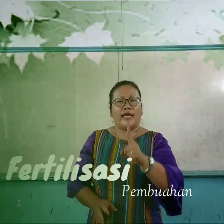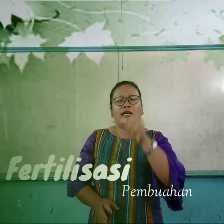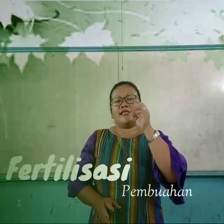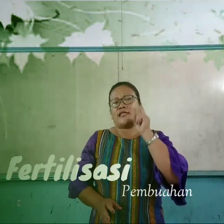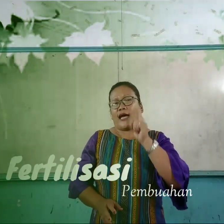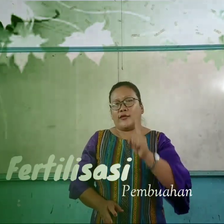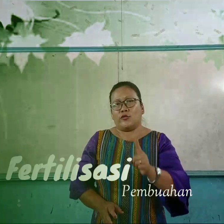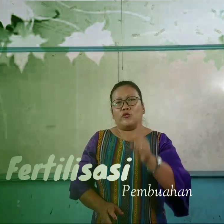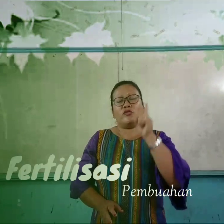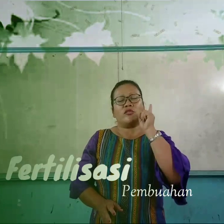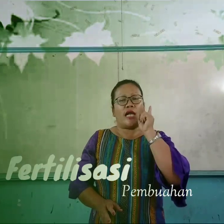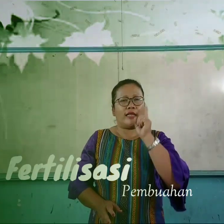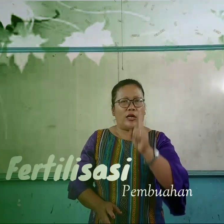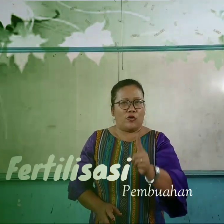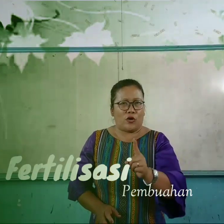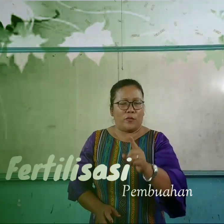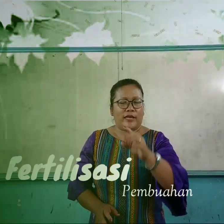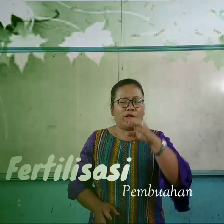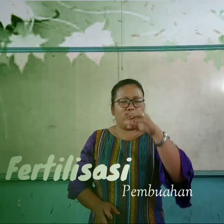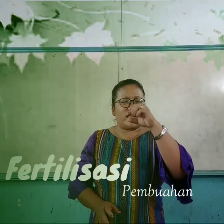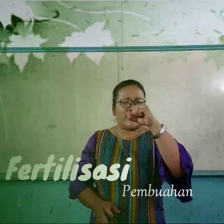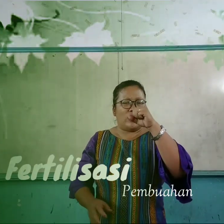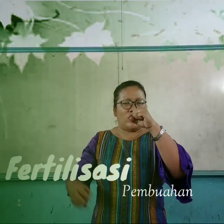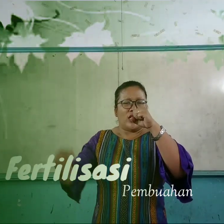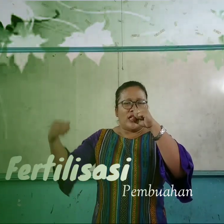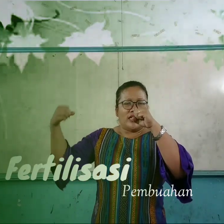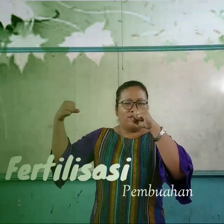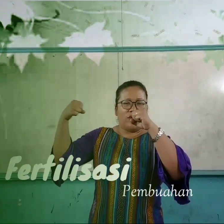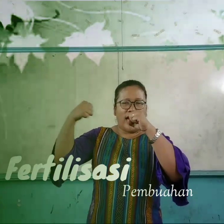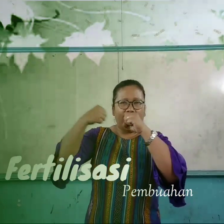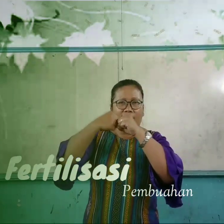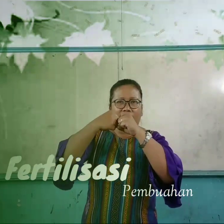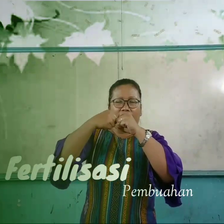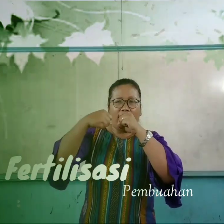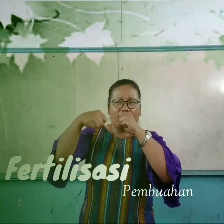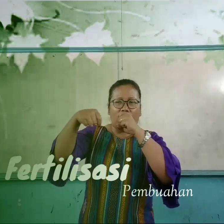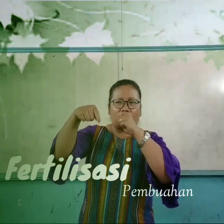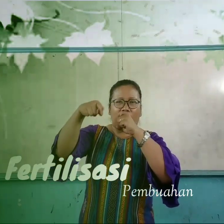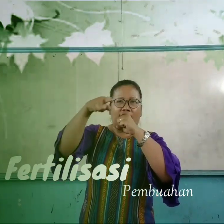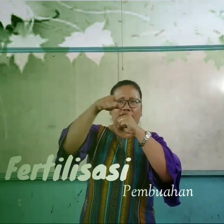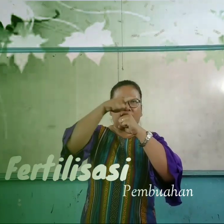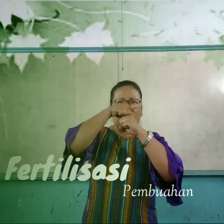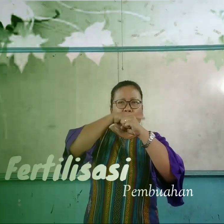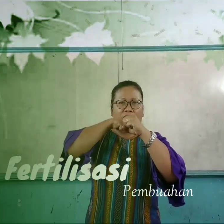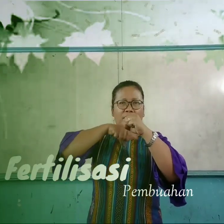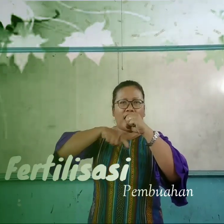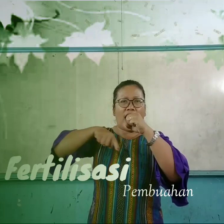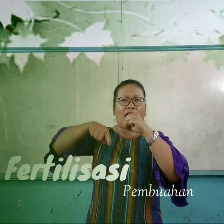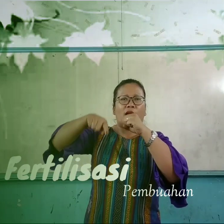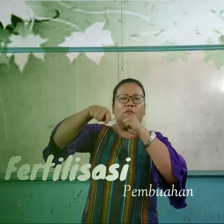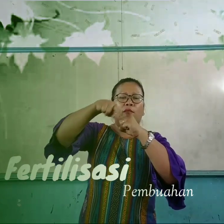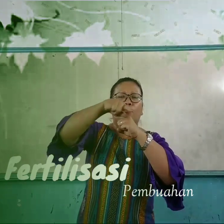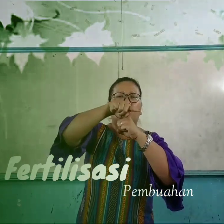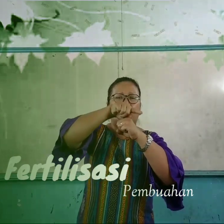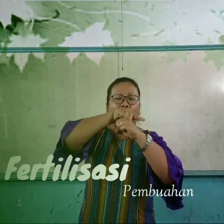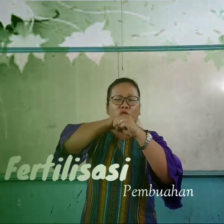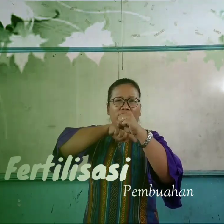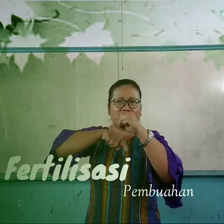membuahi satu sel telur. Begitu sel telur dibuahi, ekor dari sel sperma akan membentuk